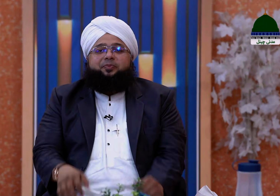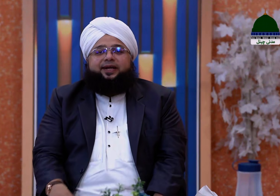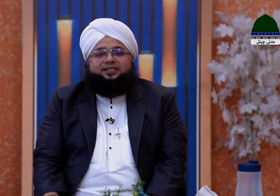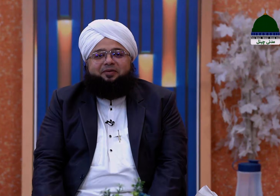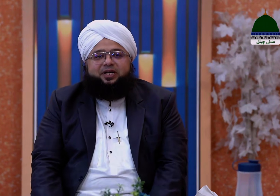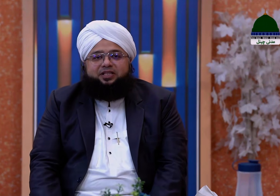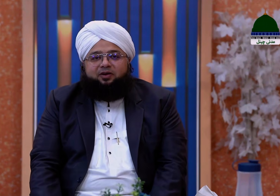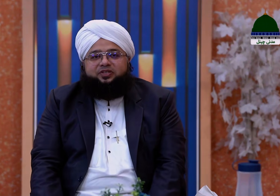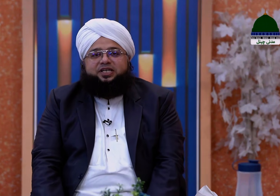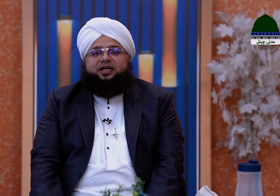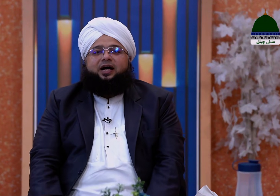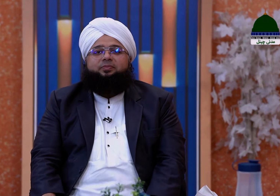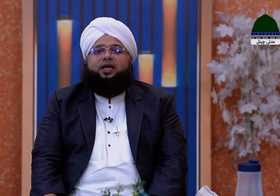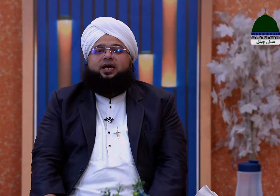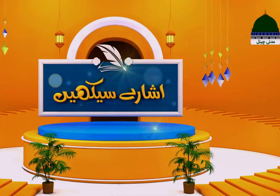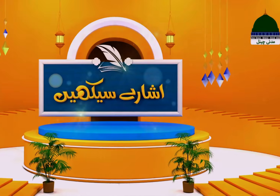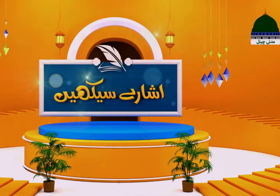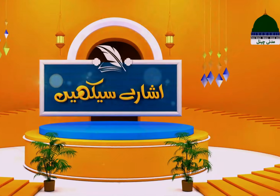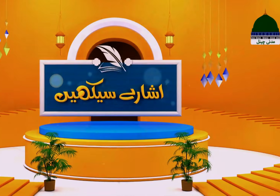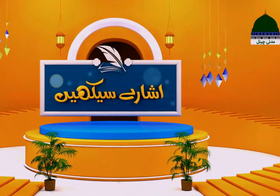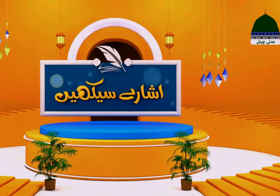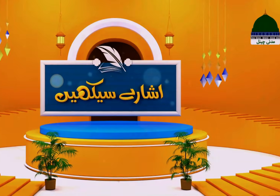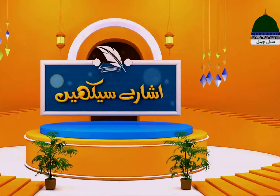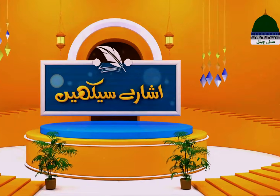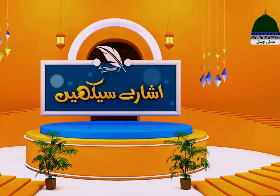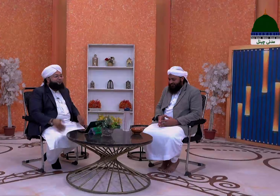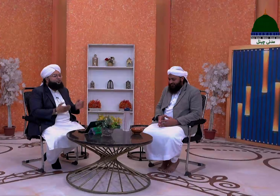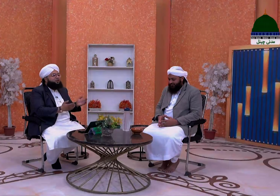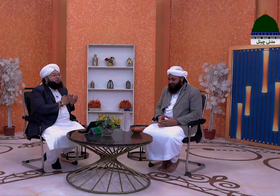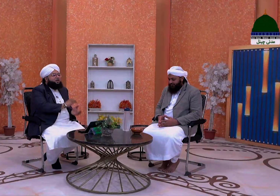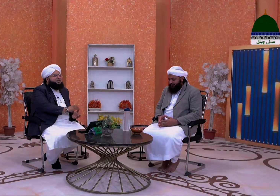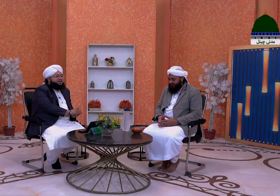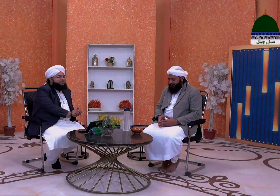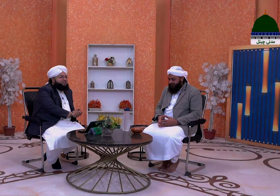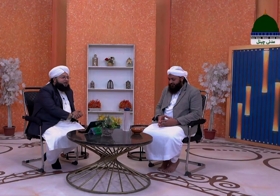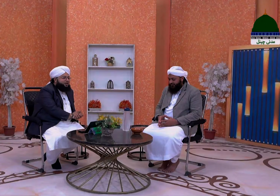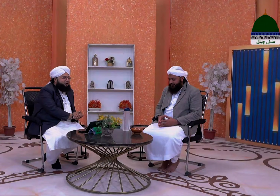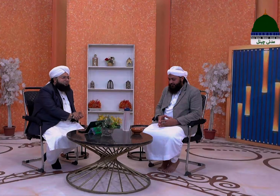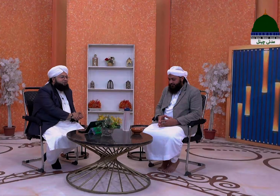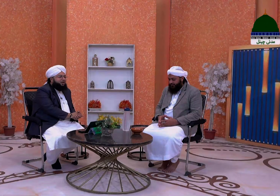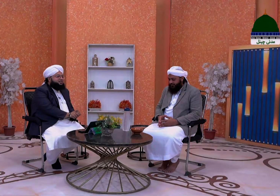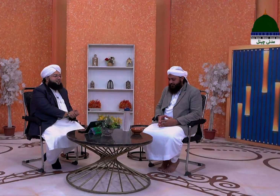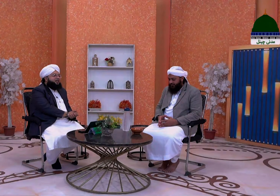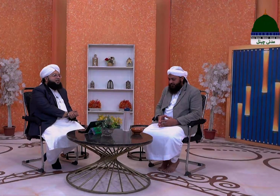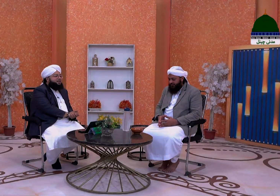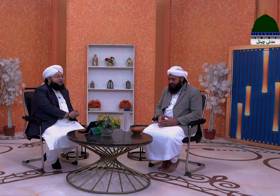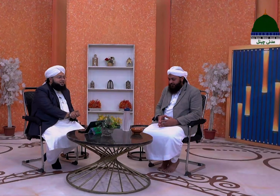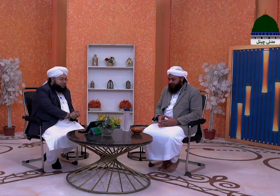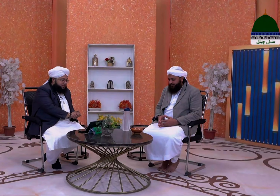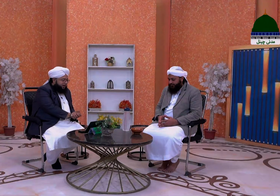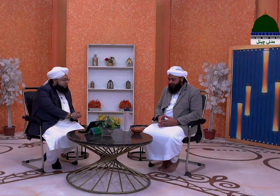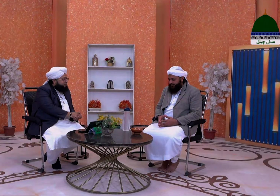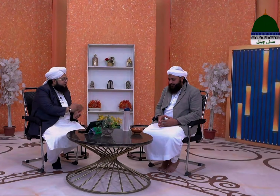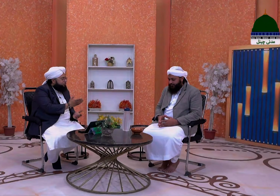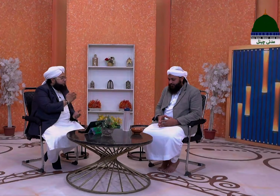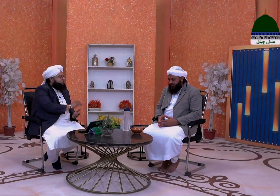ہیں اپنے اگلے سیگمنٹ کی طرف، جس کا نام ہے اشارے سیکھیں۔ ہمارے ساتھ موجود ہیں مبلغ دعوت اسلامی محمد وقاص اتاری۔